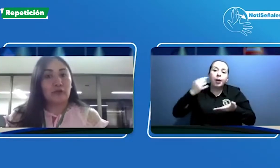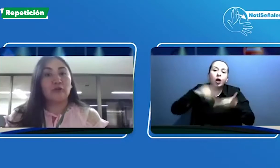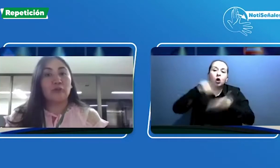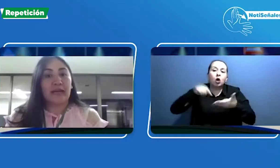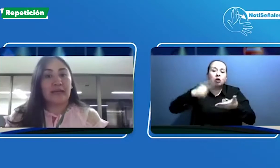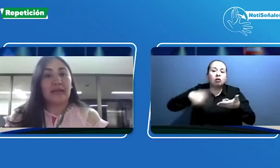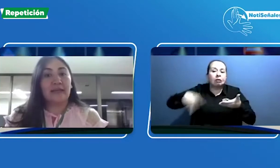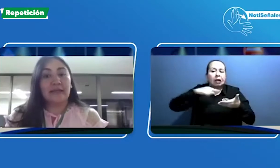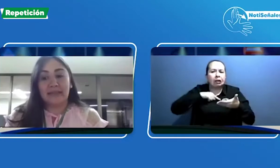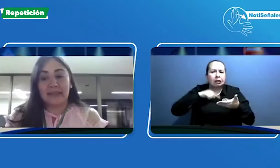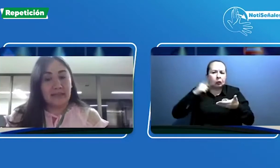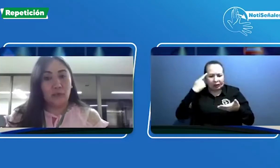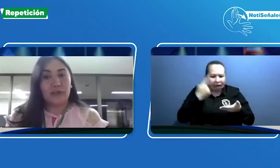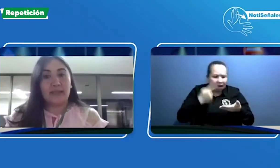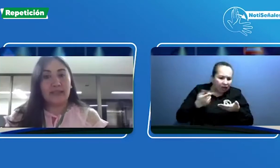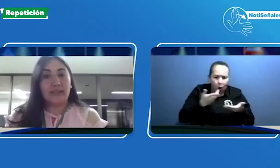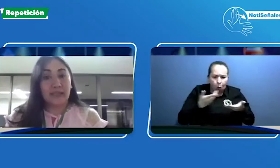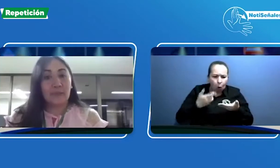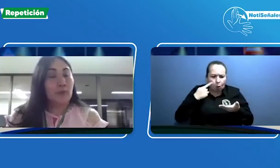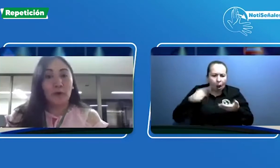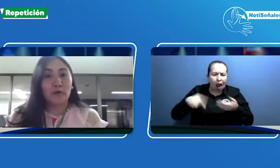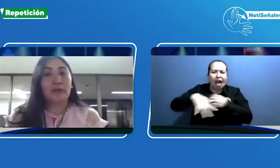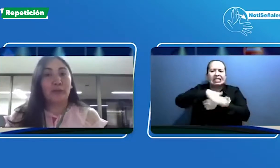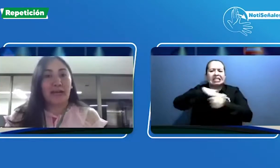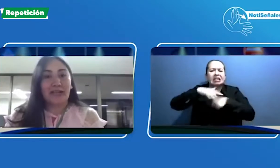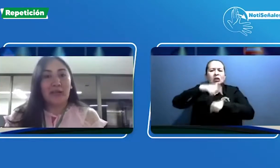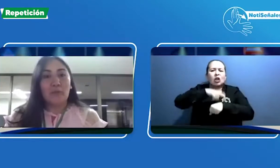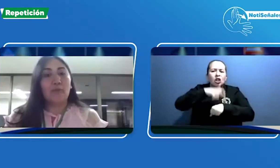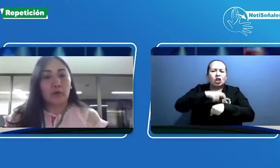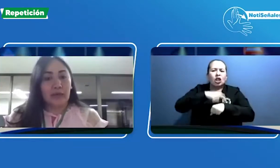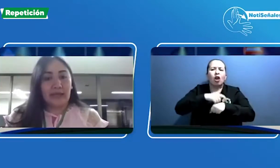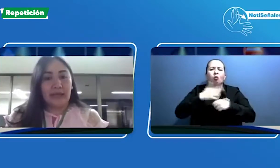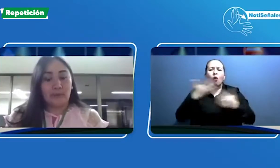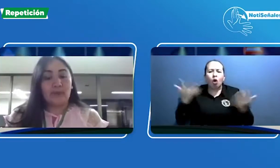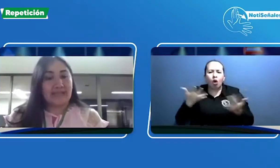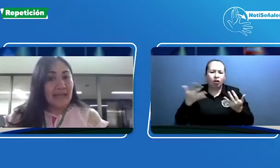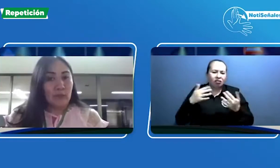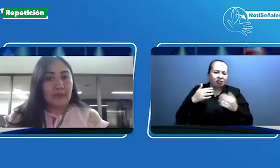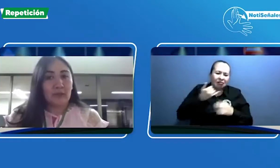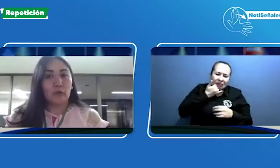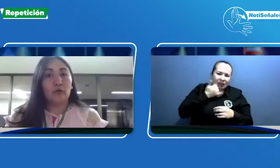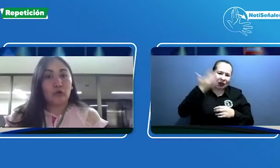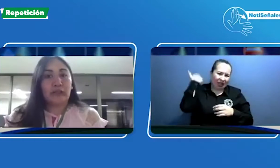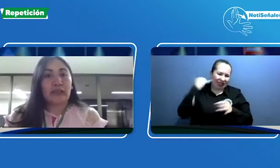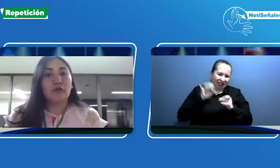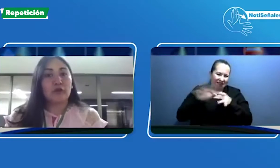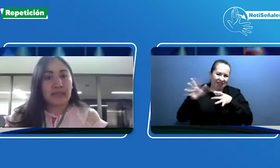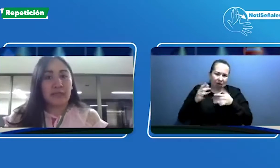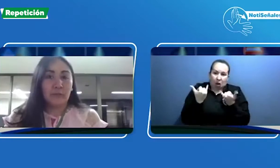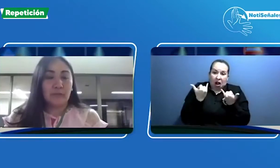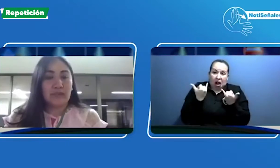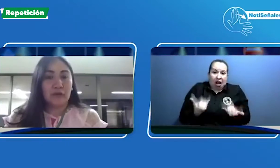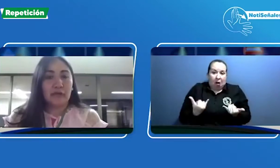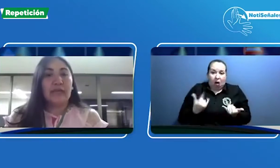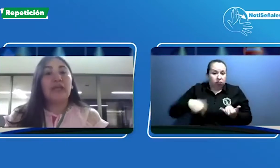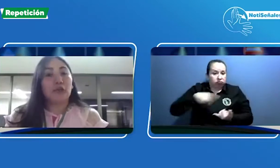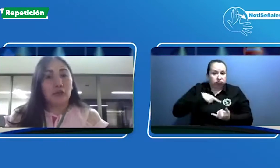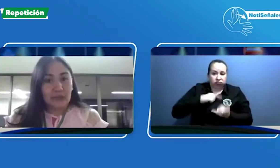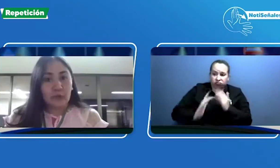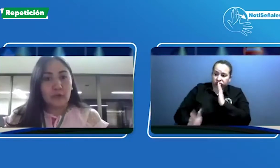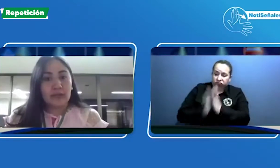podernos ubicar en las circunstancias de tiempo modo y lugar porque pues al momento no tenemos esa información